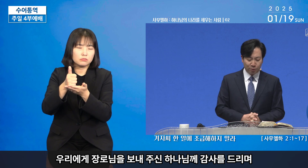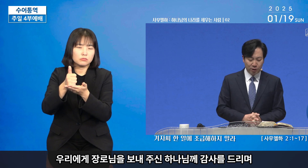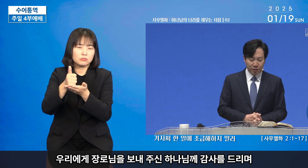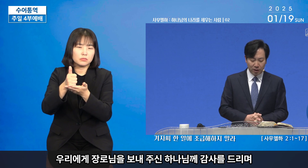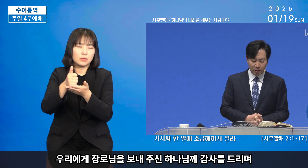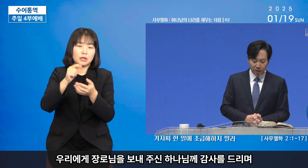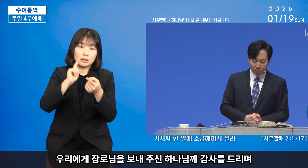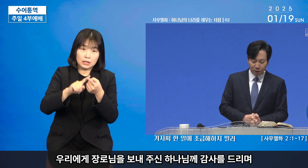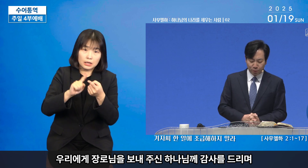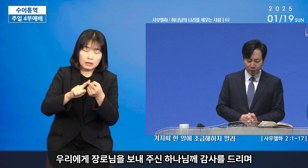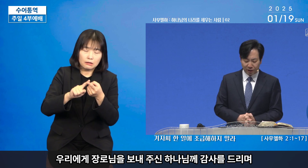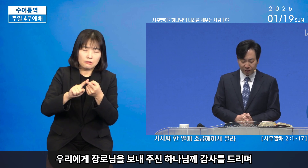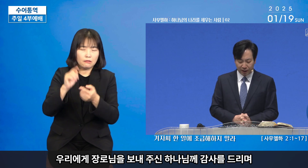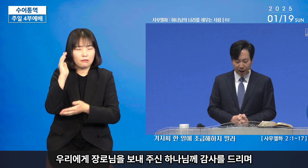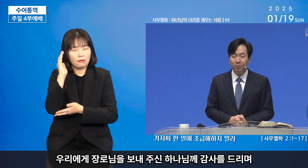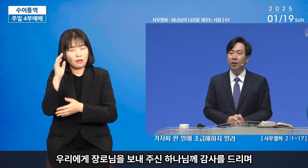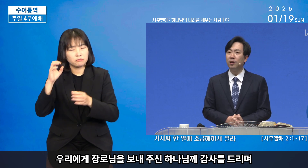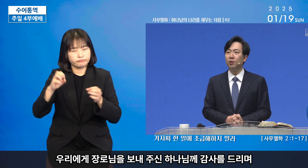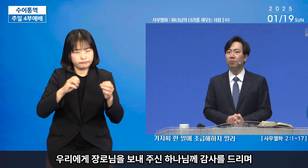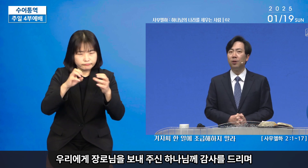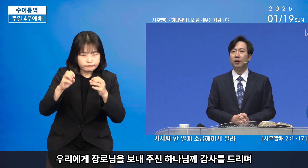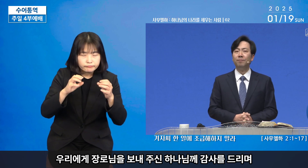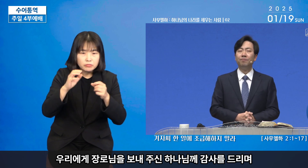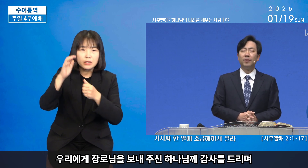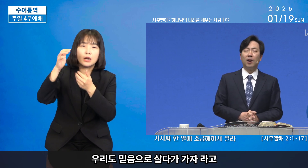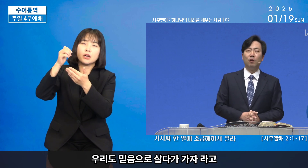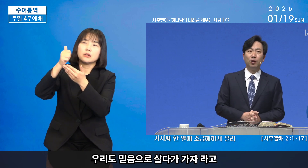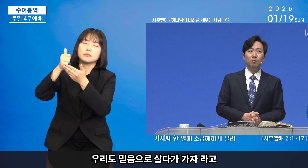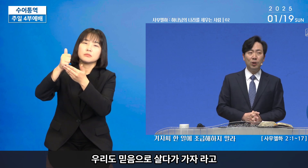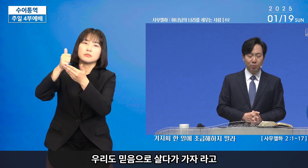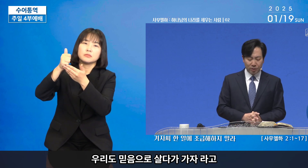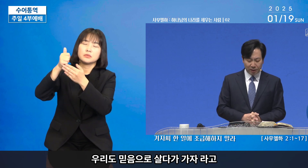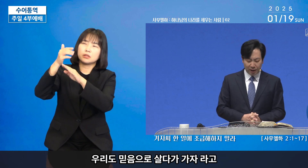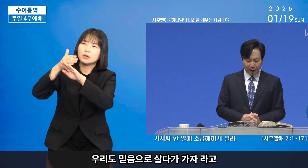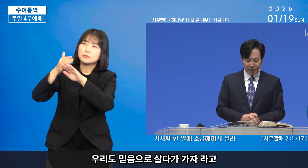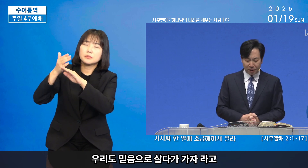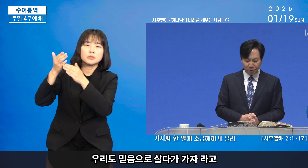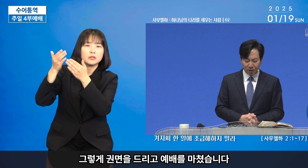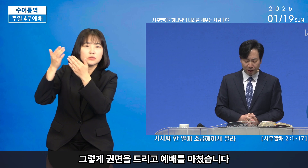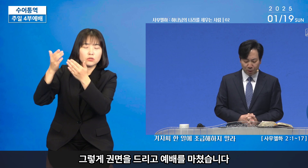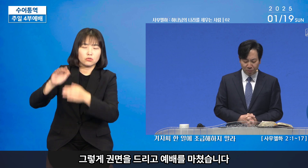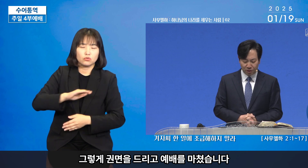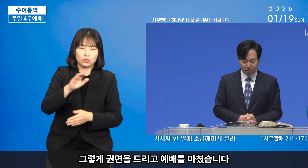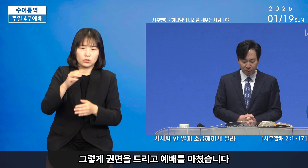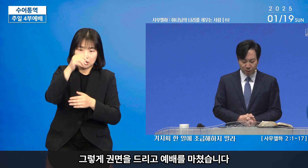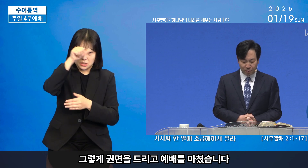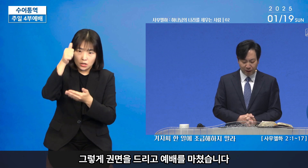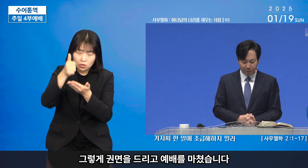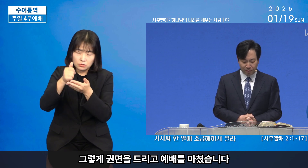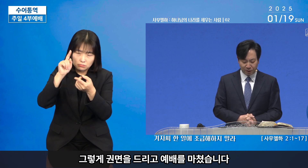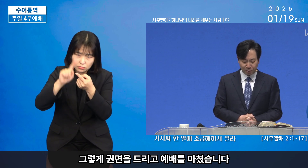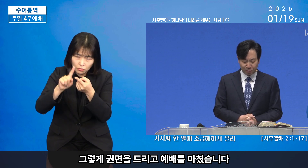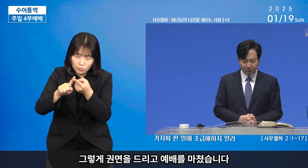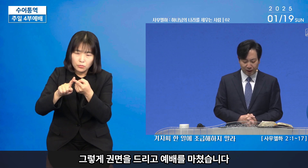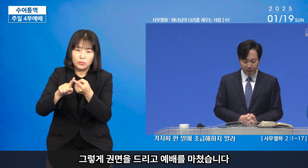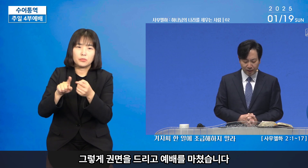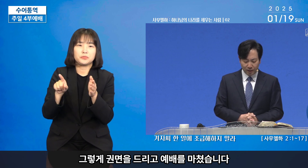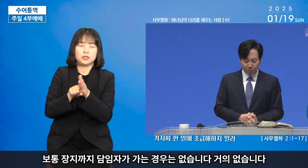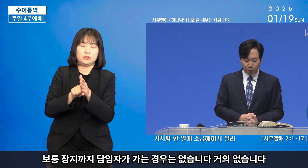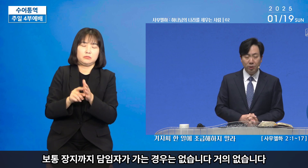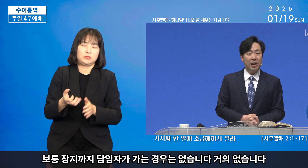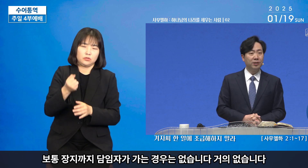우리에게 장로님을 보내주신 하나님께 감사를 드리며 우리도 믿음으로 살다가 가자라고 그렇게 권면을 드리고 예배를